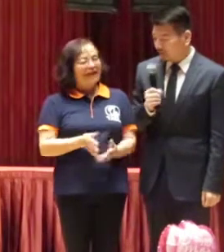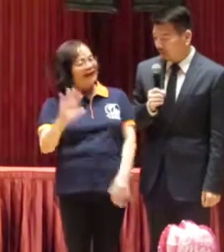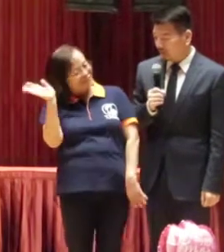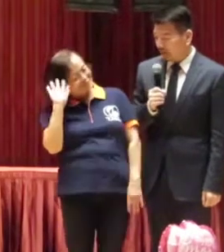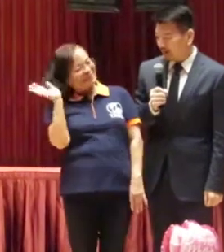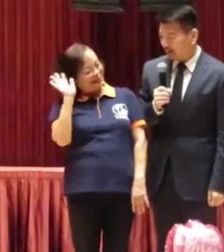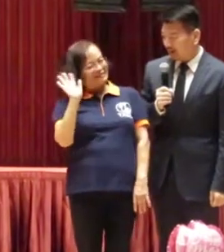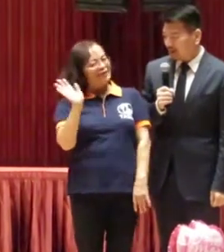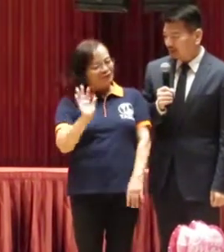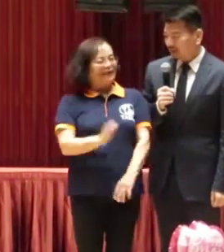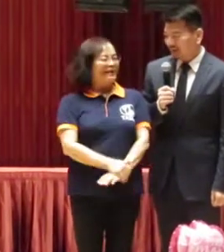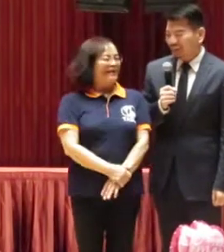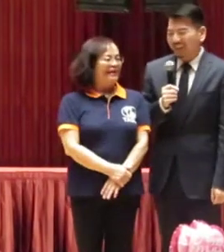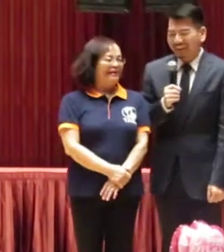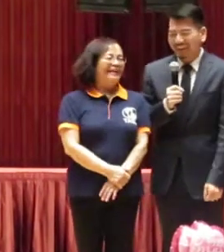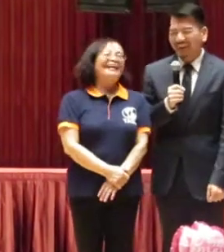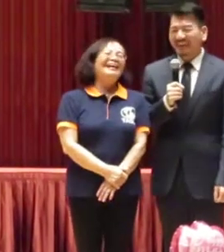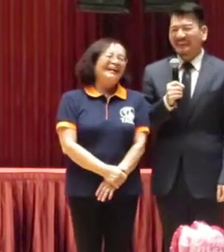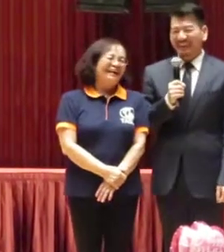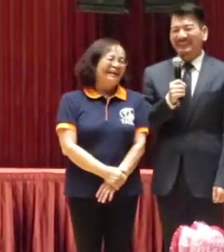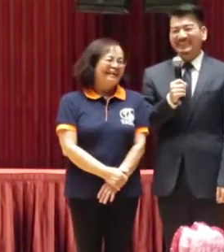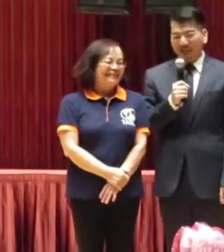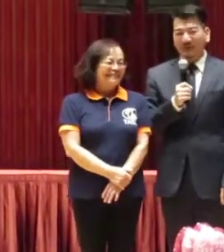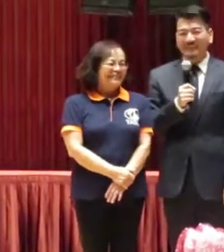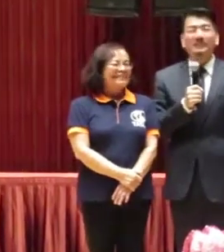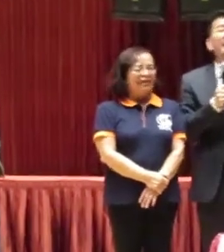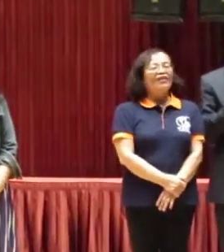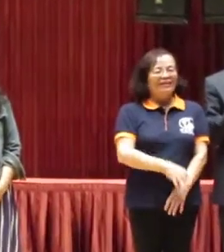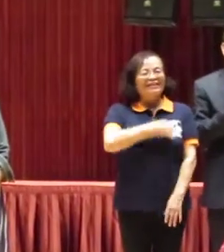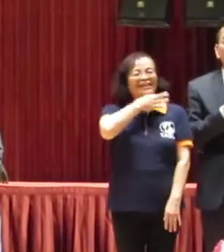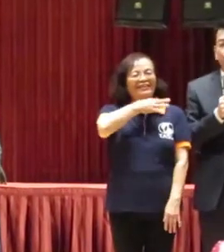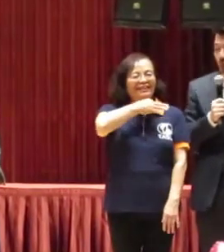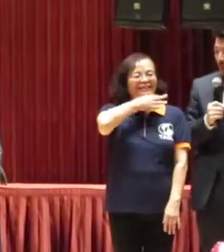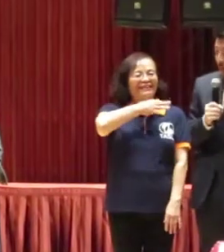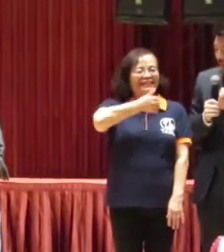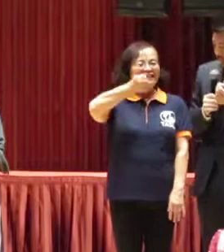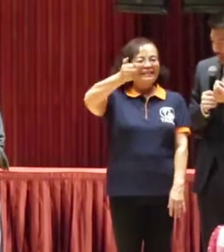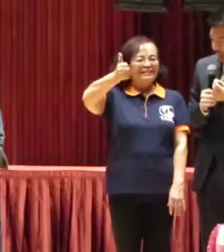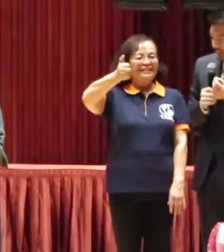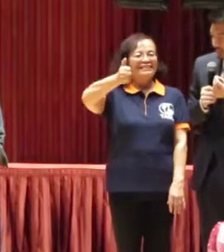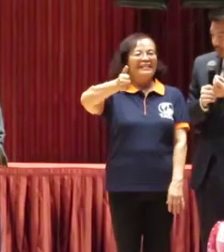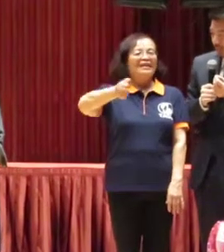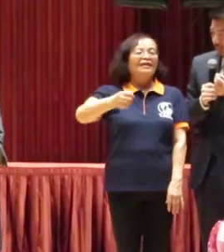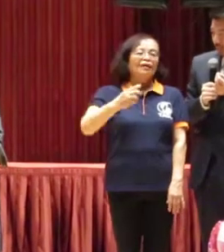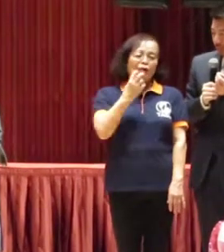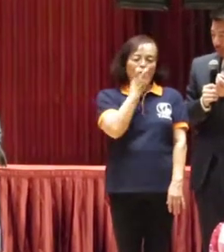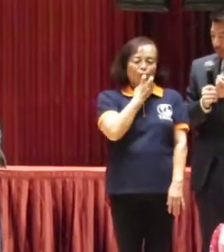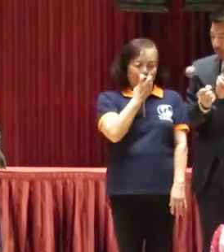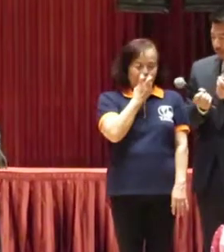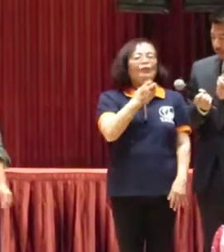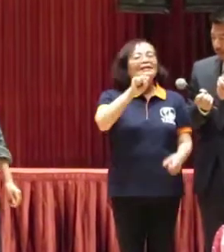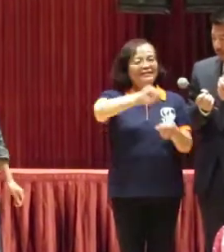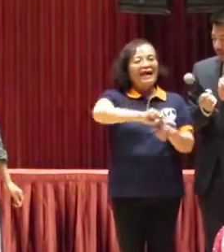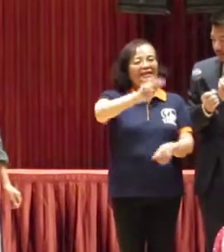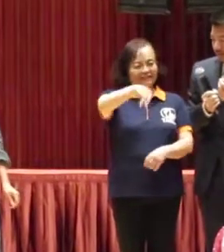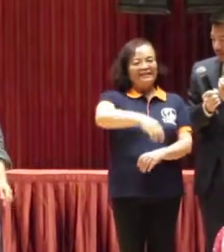这两个就够了嘛？ 啊， 这两个就够了，再配上我们的唇语也可以，对不对？